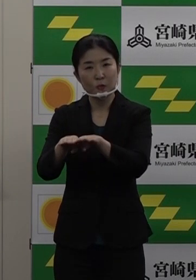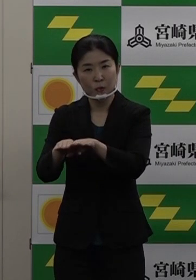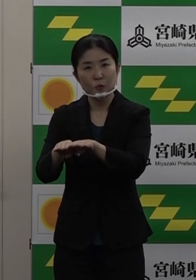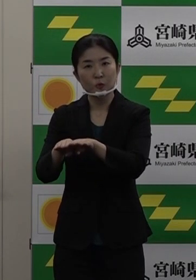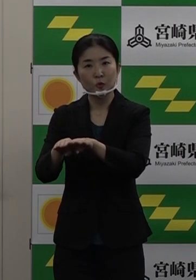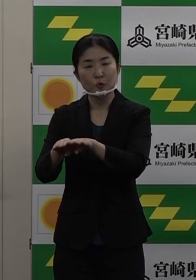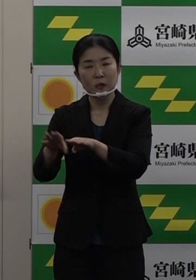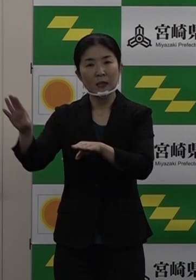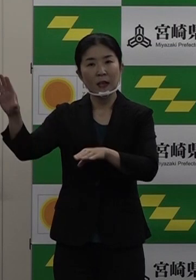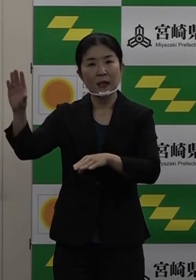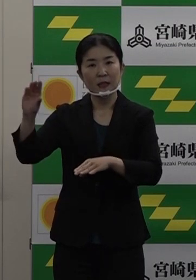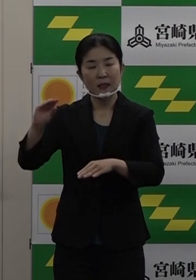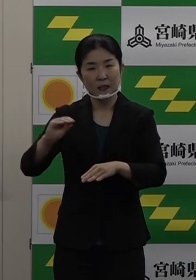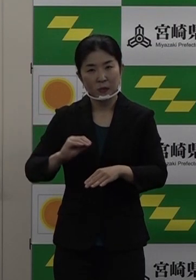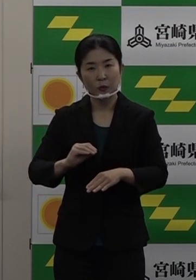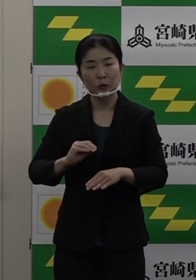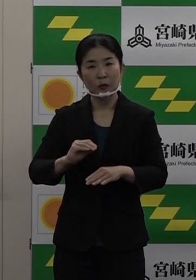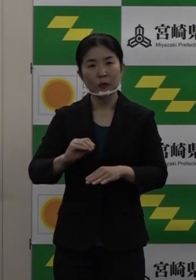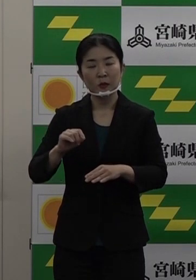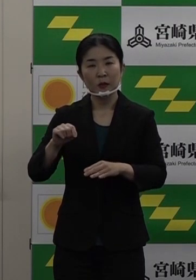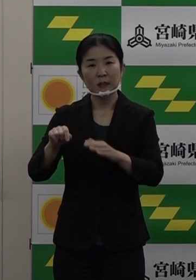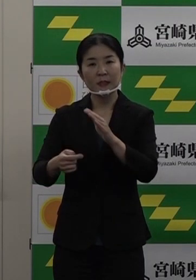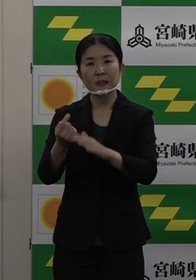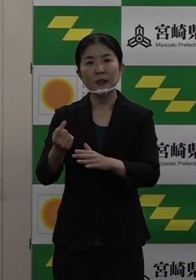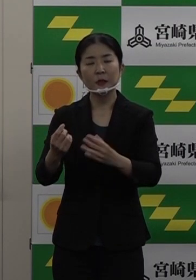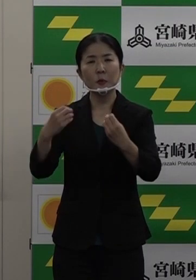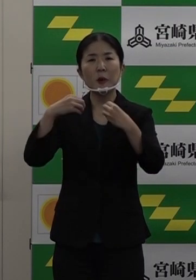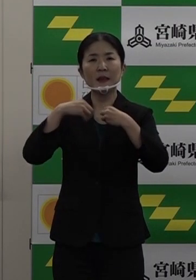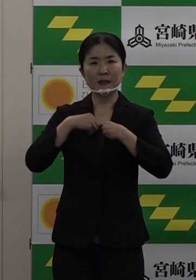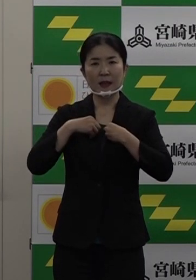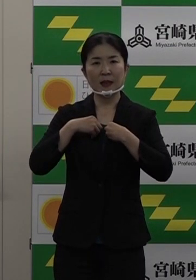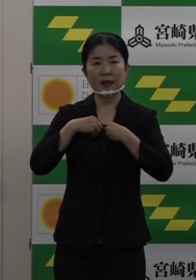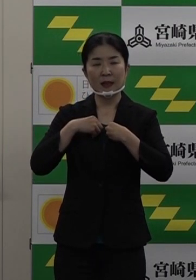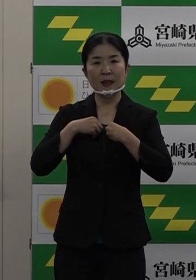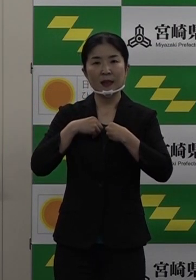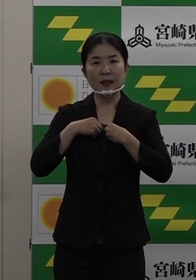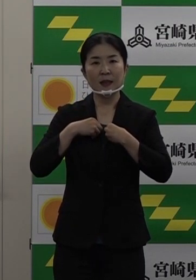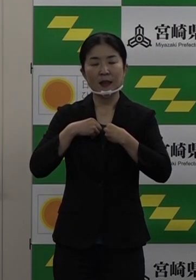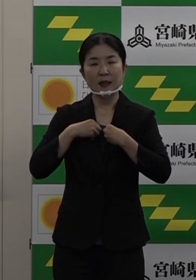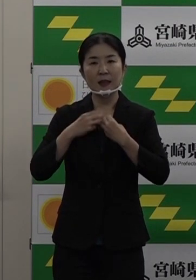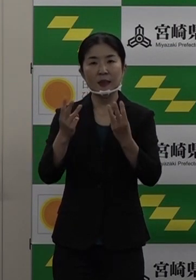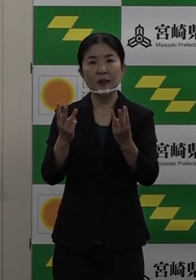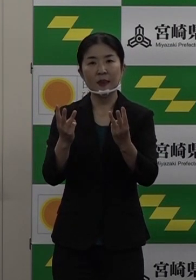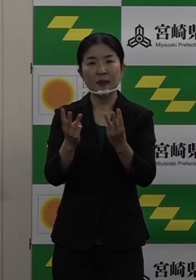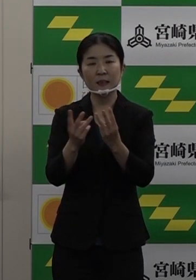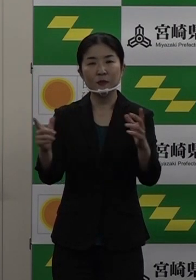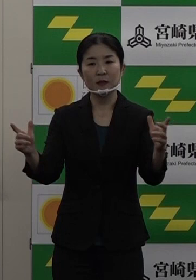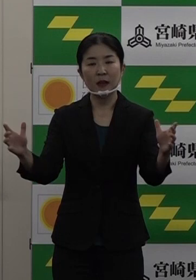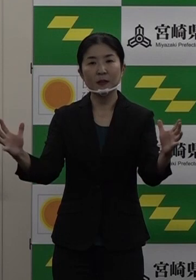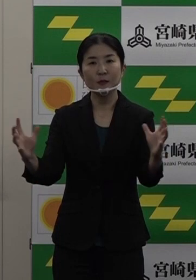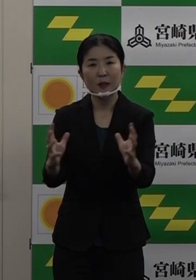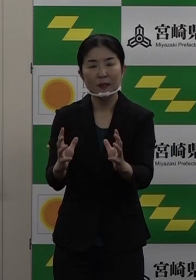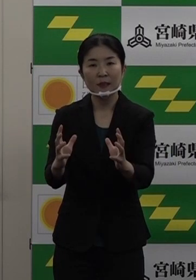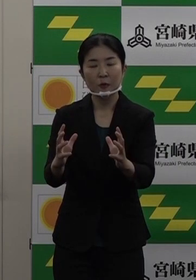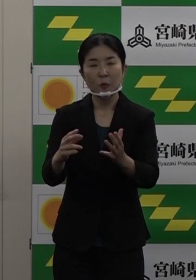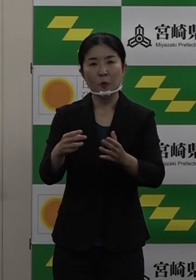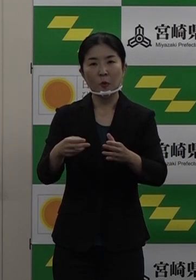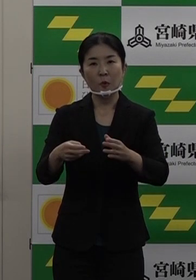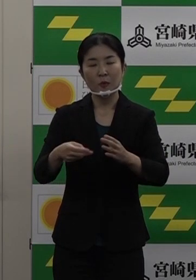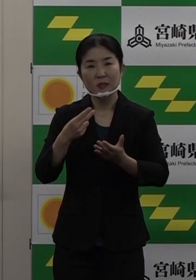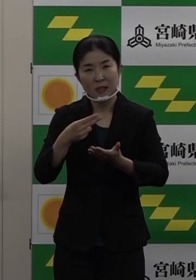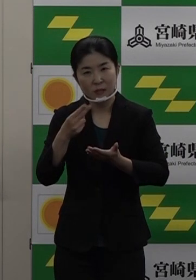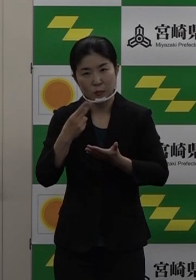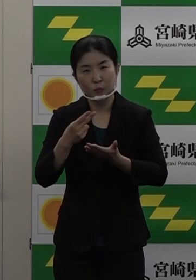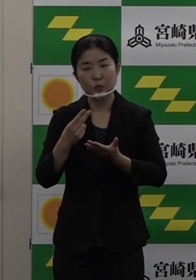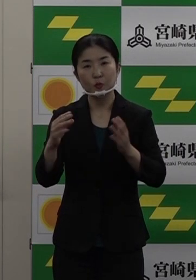による感染というものが見られましたが、複数人での会食、屋外でのバーベキューも含めて、やはりマスクを